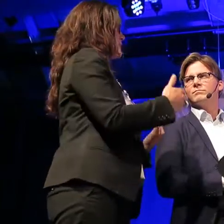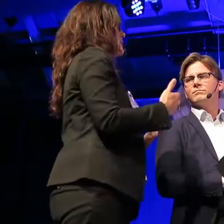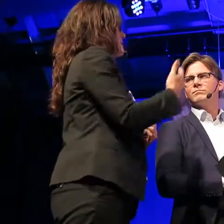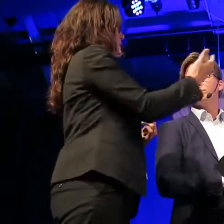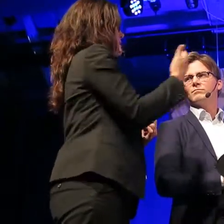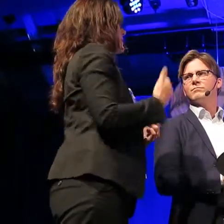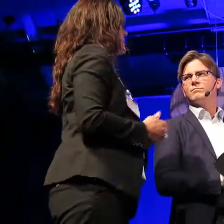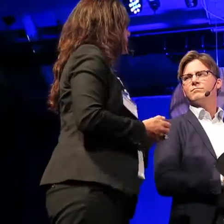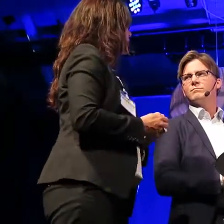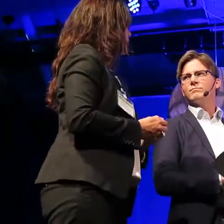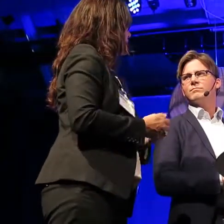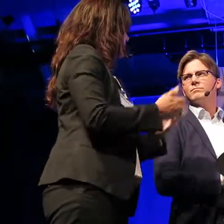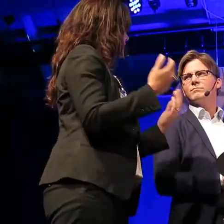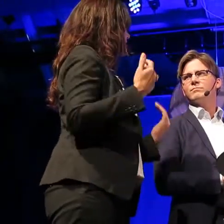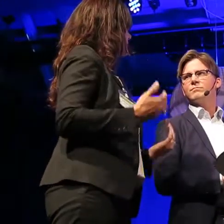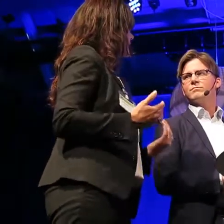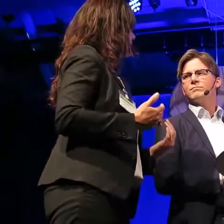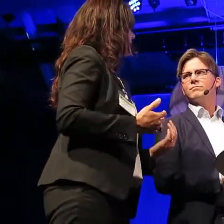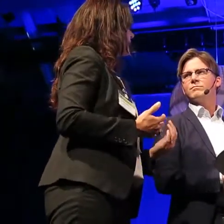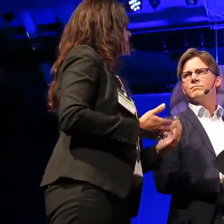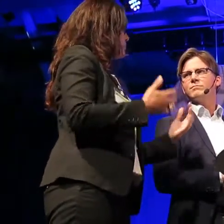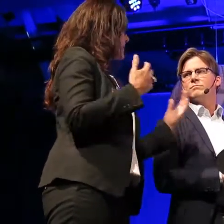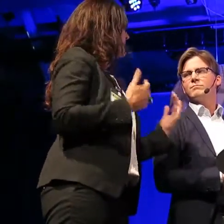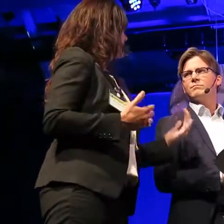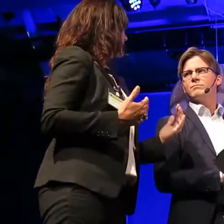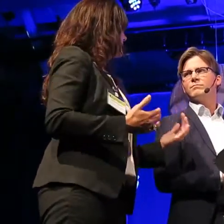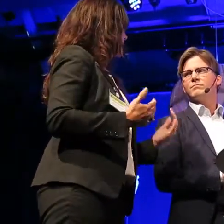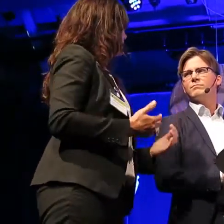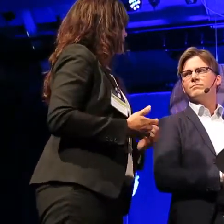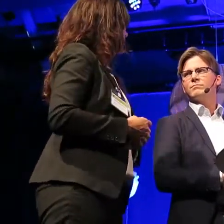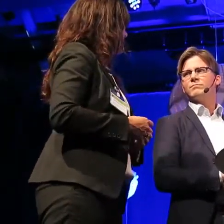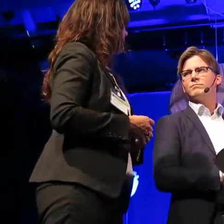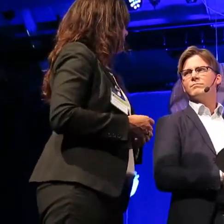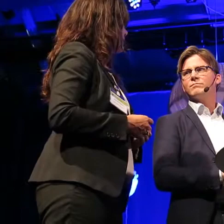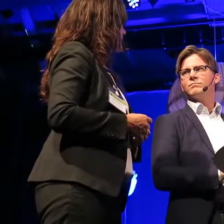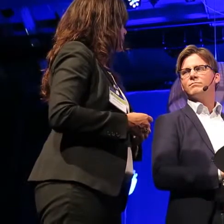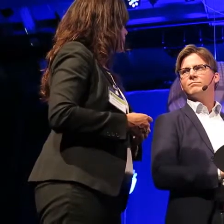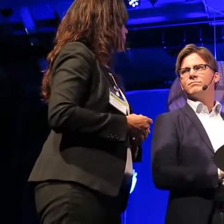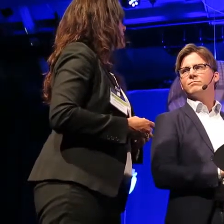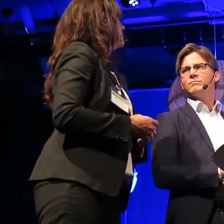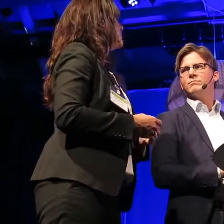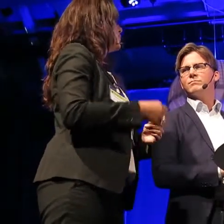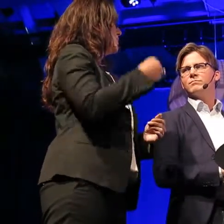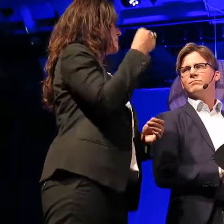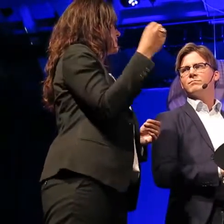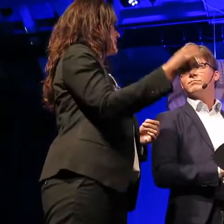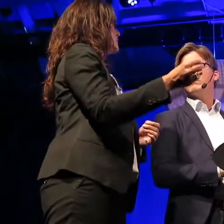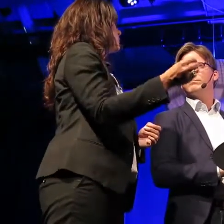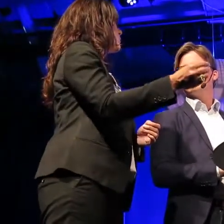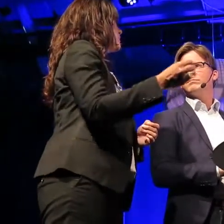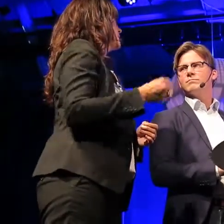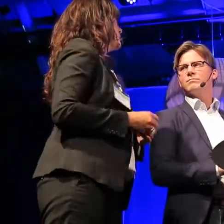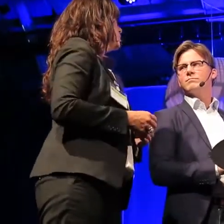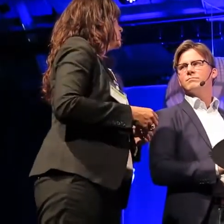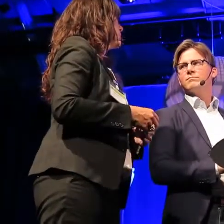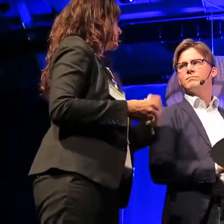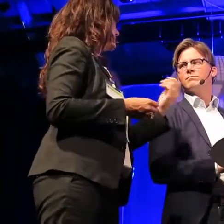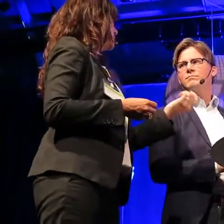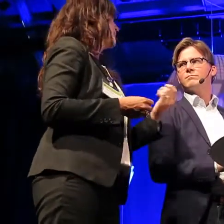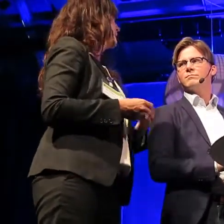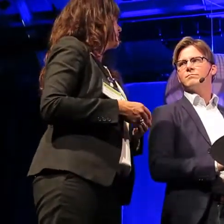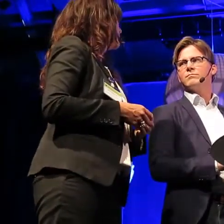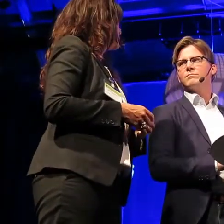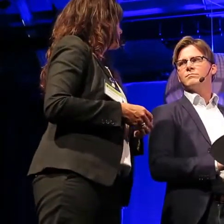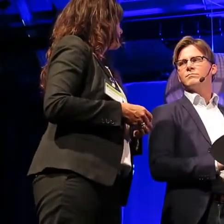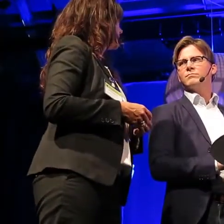Men samtidigt, så det som Nina efterfrågade med politisk enighet, markerar ni ju ändå ganska kraftigt emot på att vi ska liksom nå ett mål på